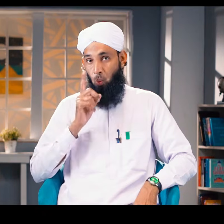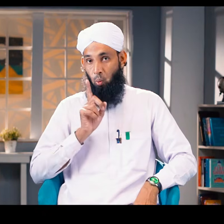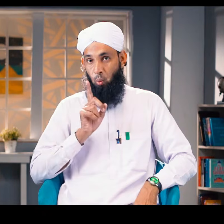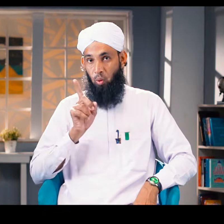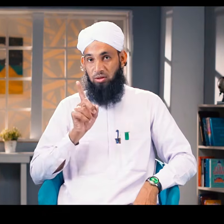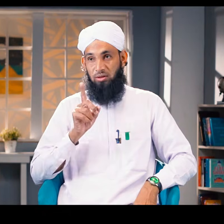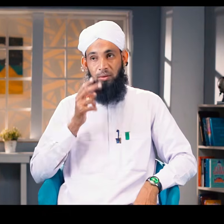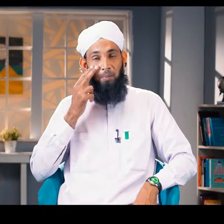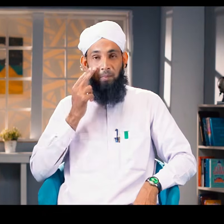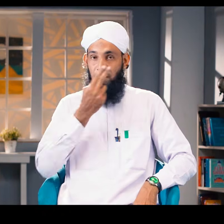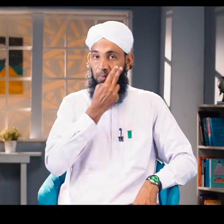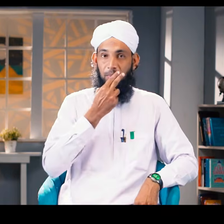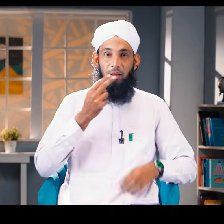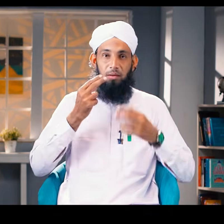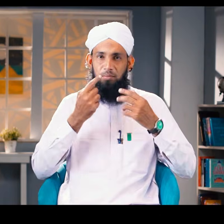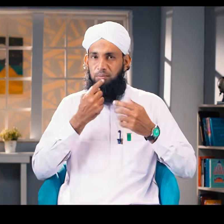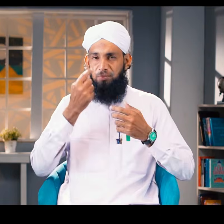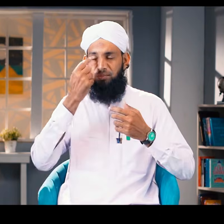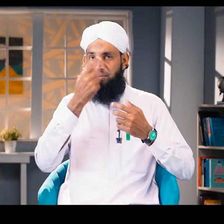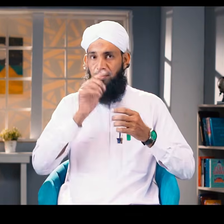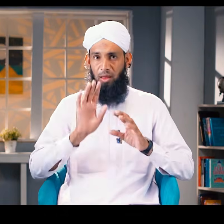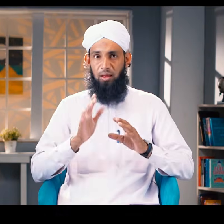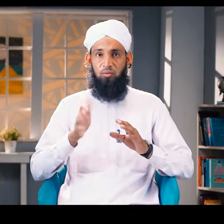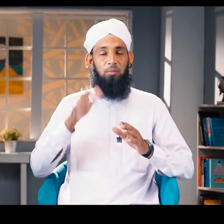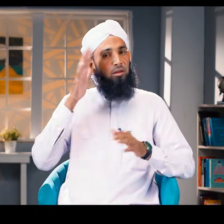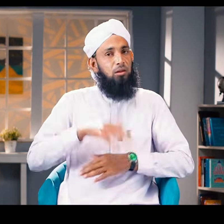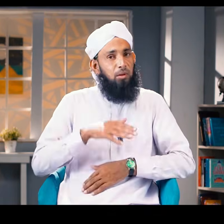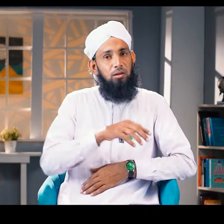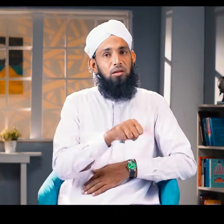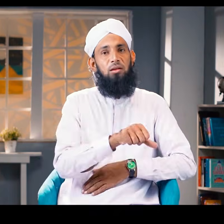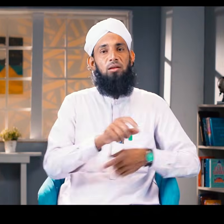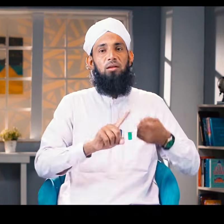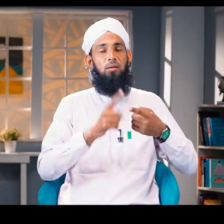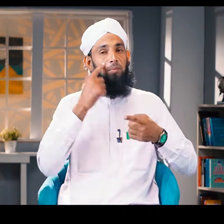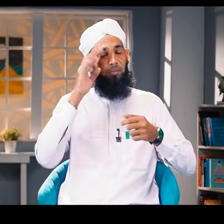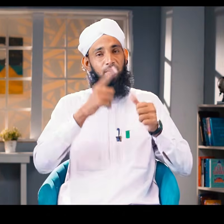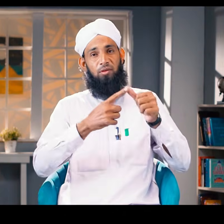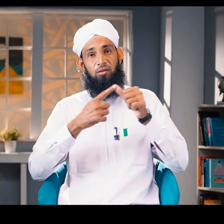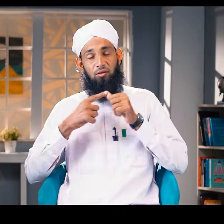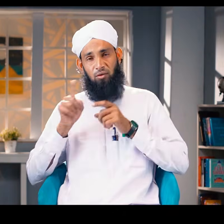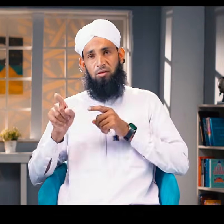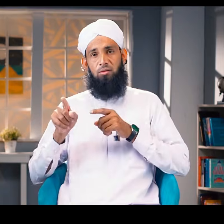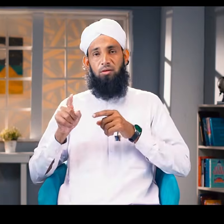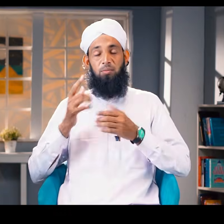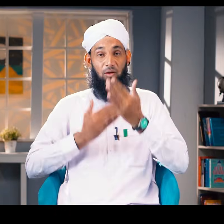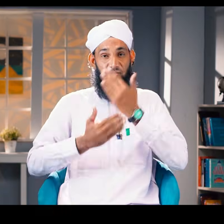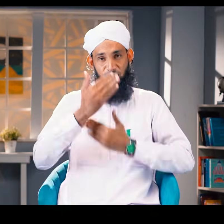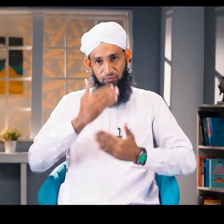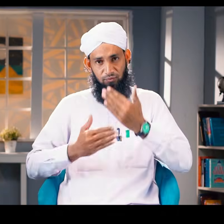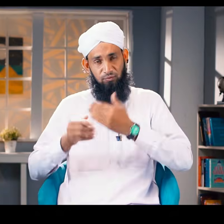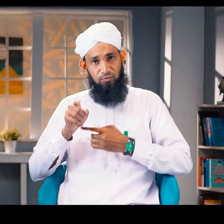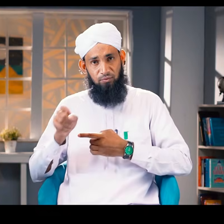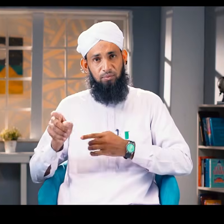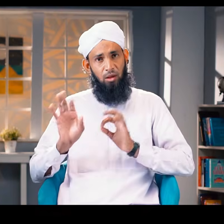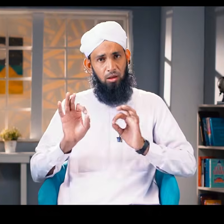عورت کا میک اپ کے ساتھ نماز پڑھنا کیسا؟ اگر وہ جائز میک اپ جائز طریقے پر ہے تو کوئی حرج نہیں ہے، بلکہ زینت تو لینی ہے نا نماز میں عورت